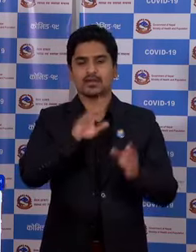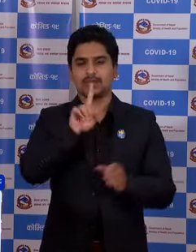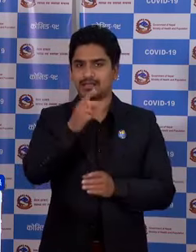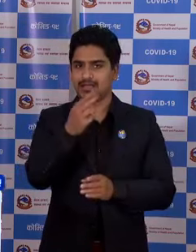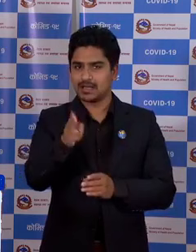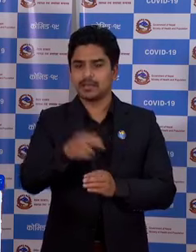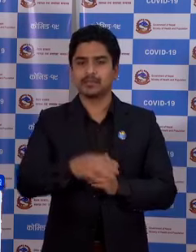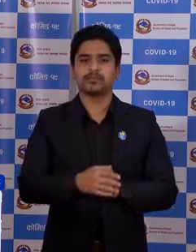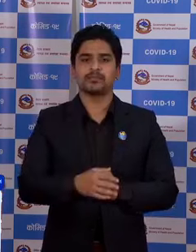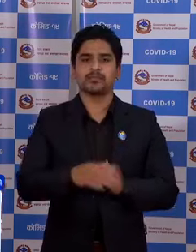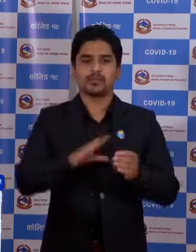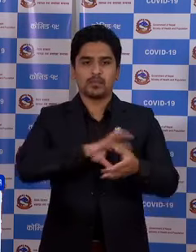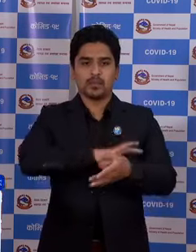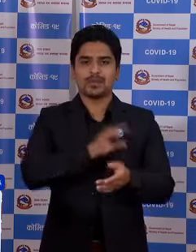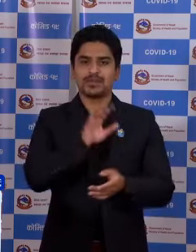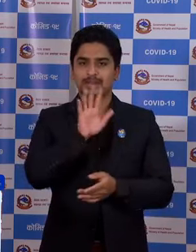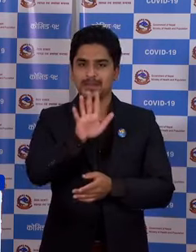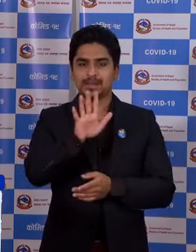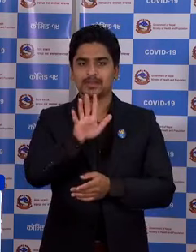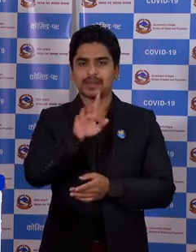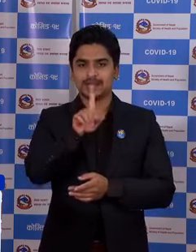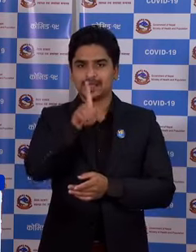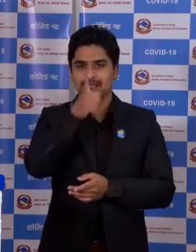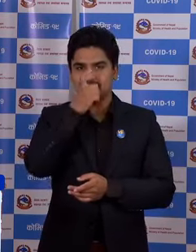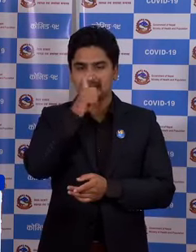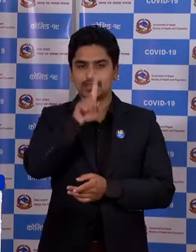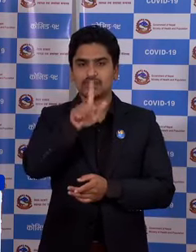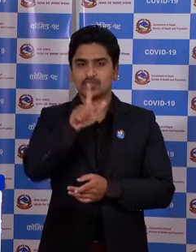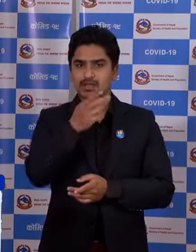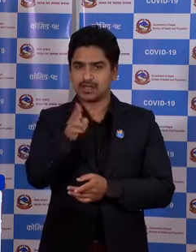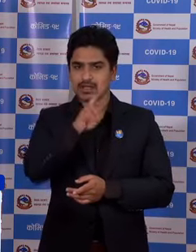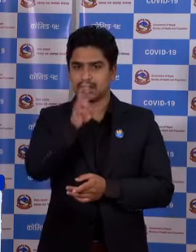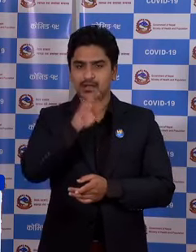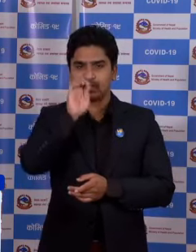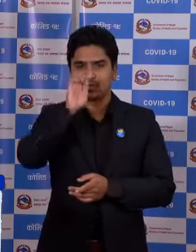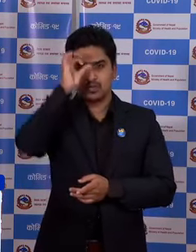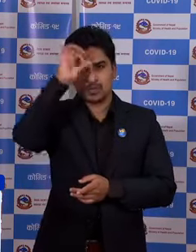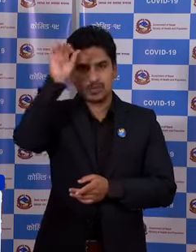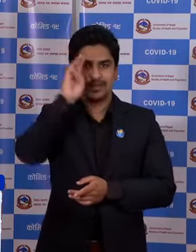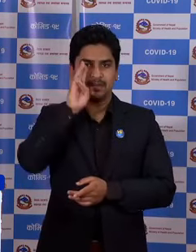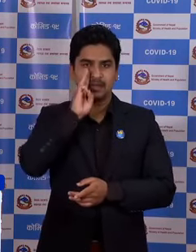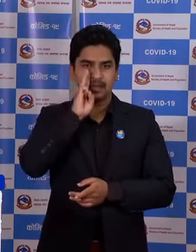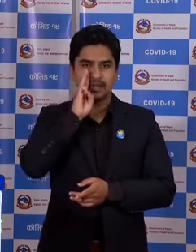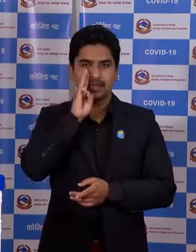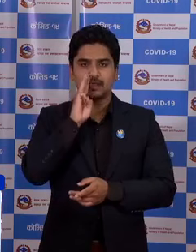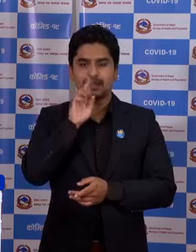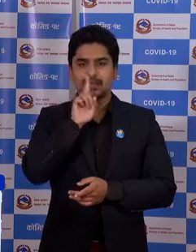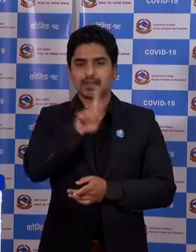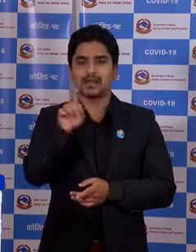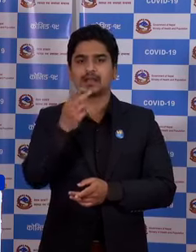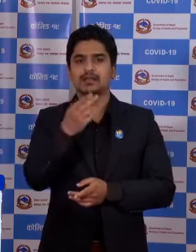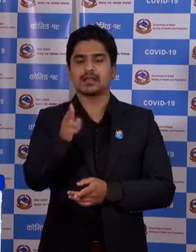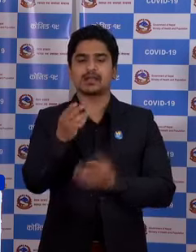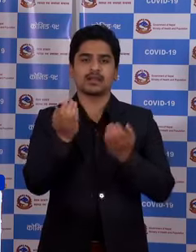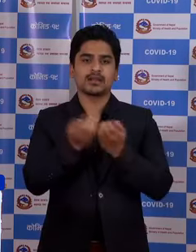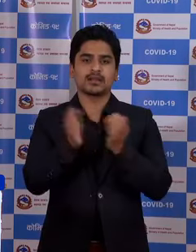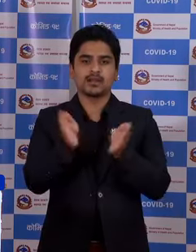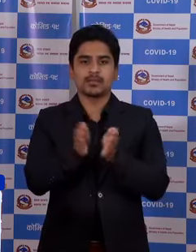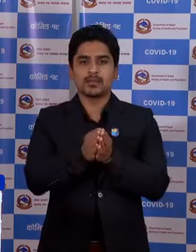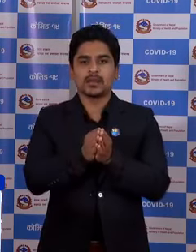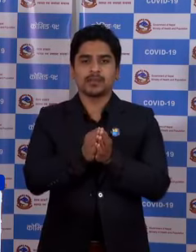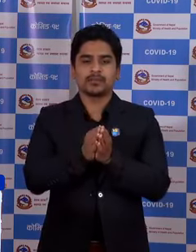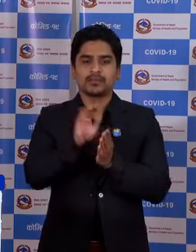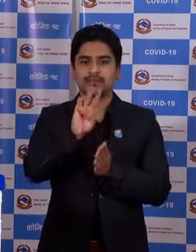1, प्रदेश नम्बर पाँचमा 117 र सुदूरपश्चिम प्रदेशमा 11 गरी कुल